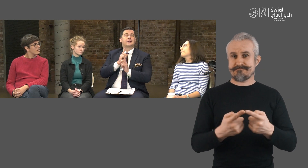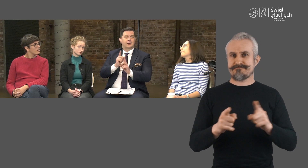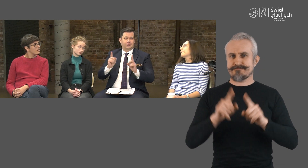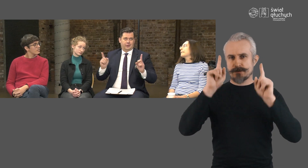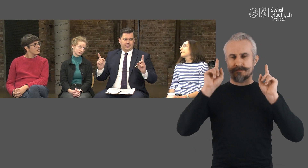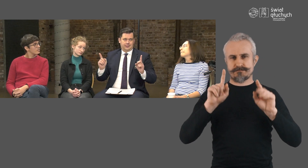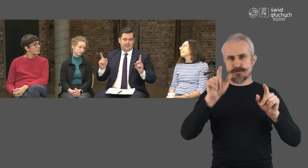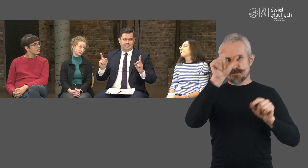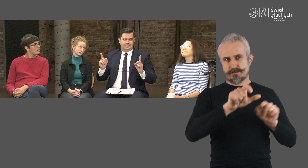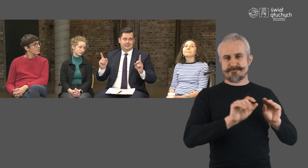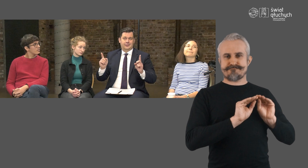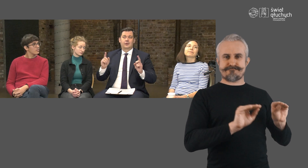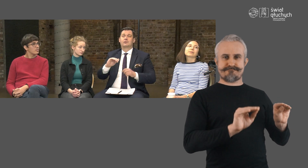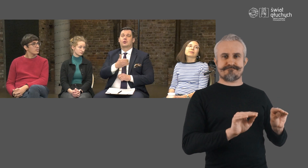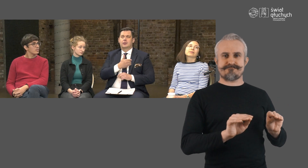edukacja